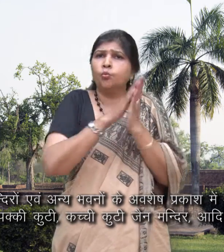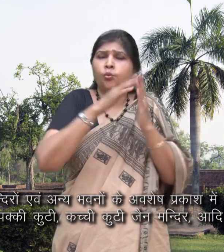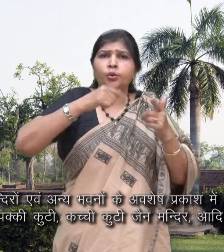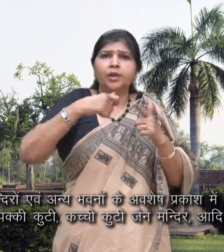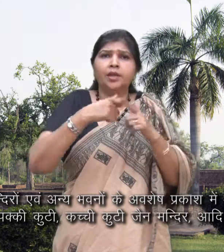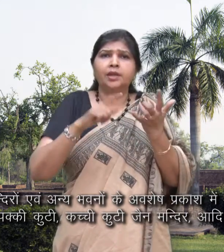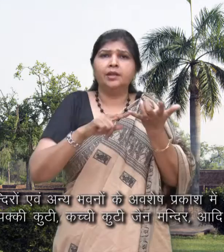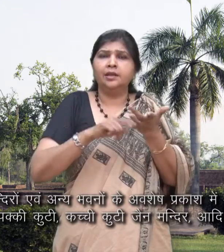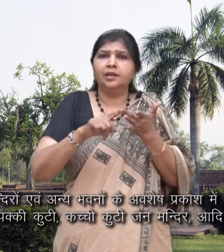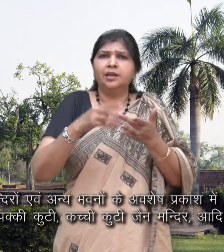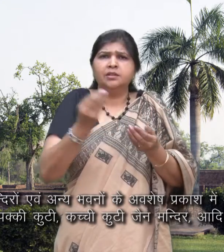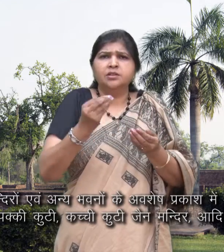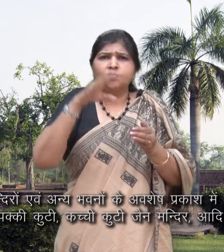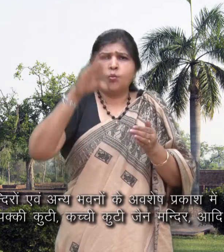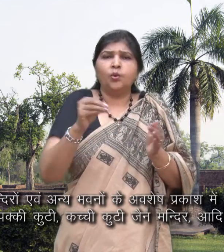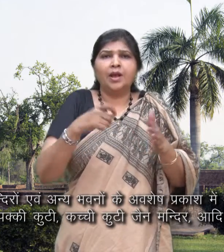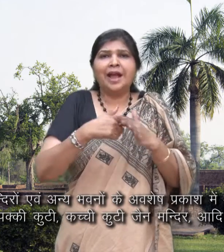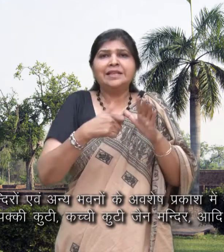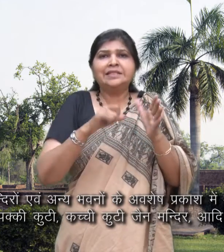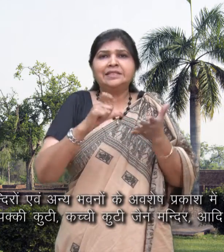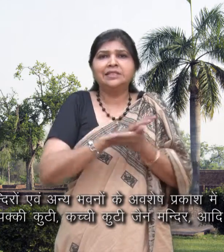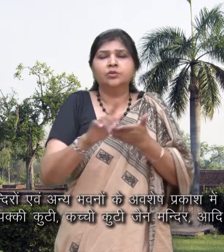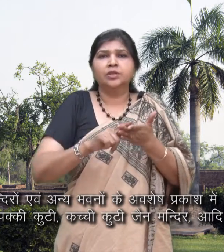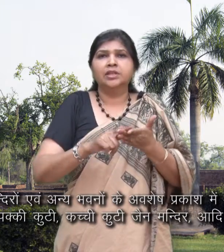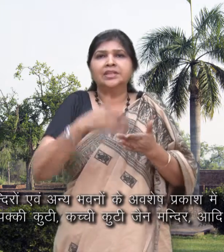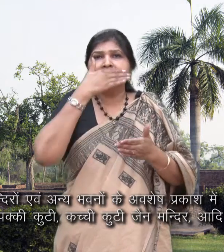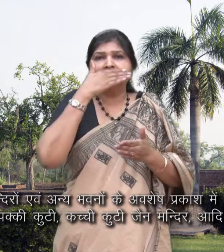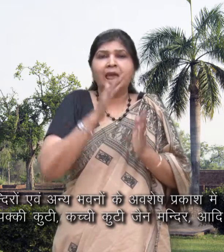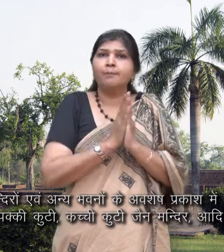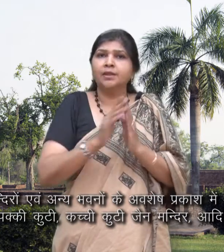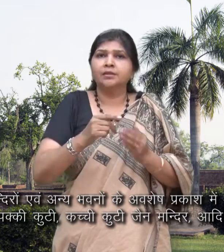कच्ची कुटी एवं जैन मंदिर आदि उल्लेखनीय हैं।